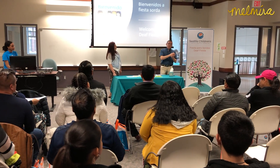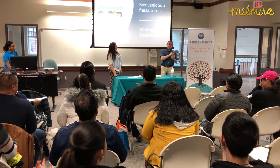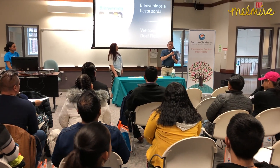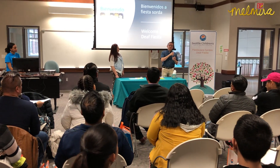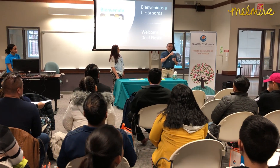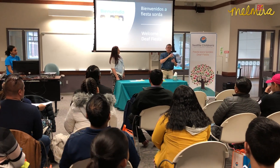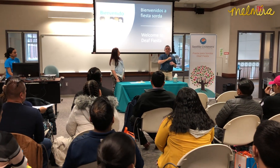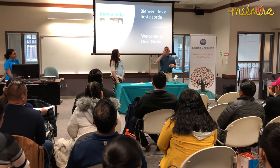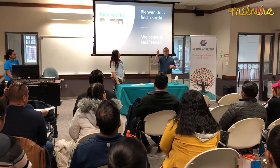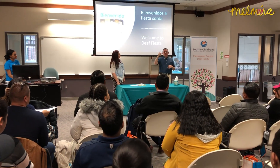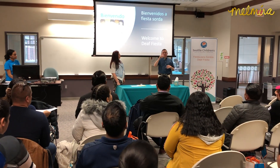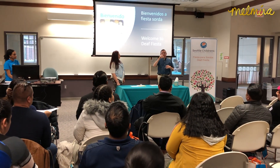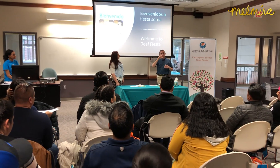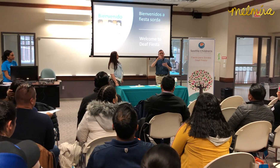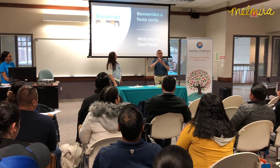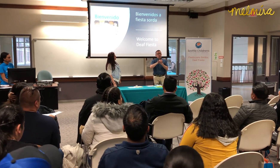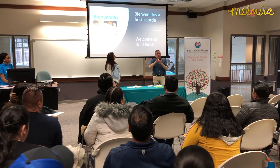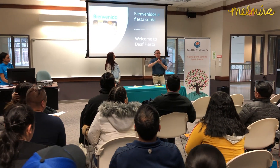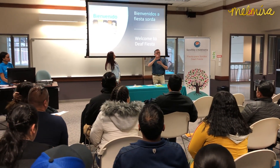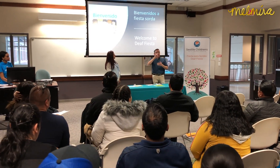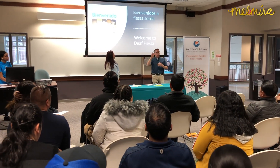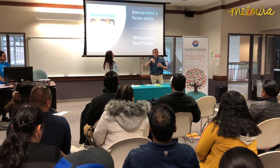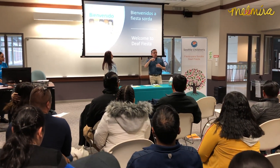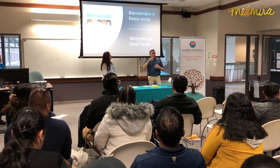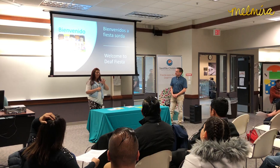Me gradué de ahí, después me mudé para Nueva York.